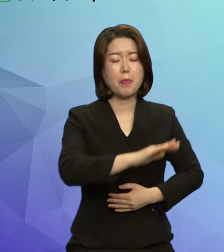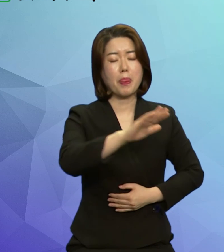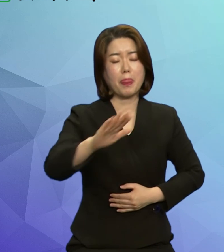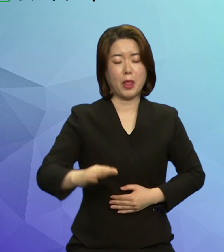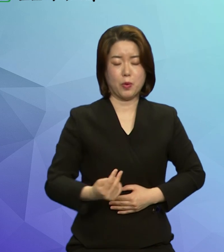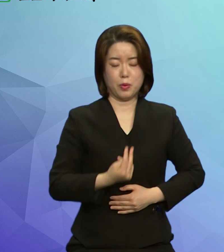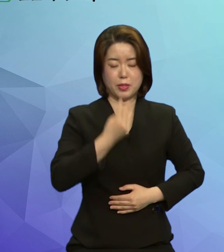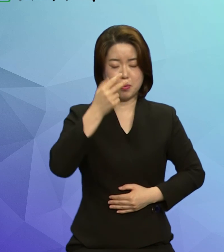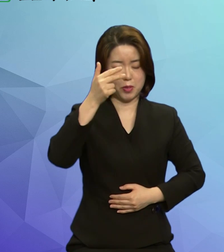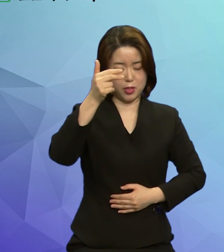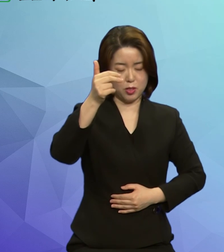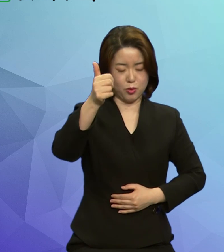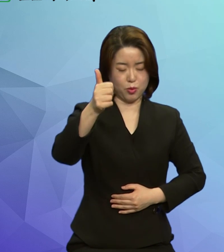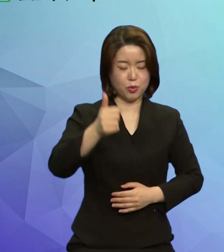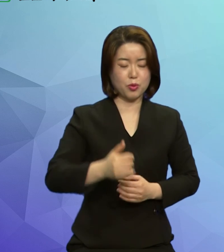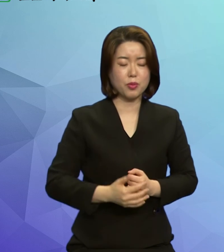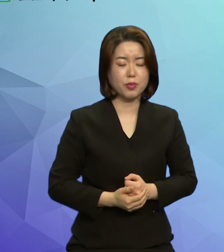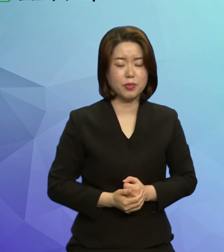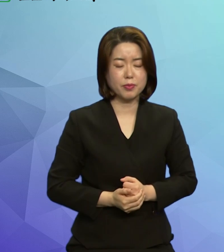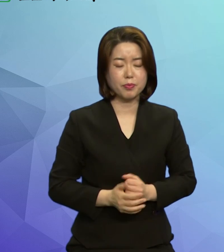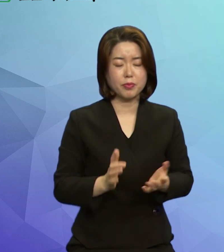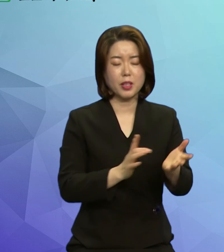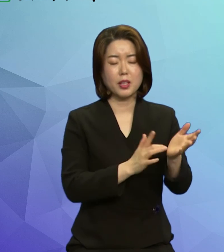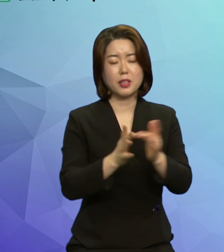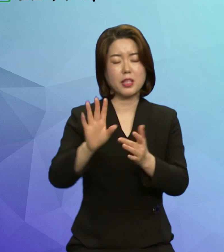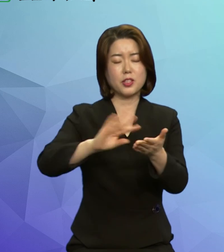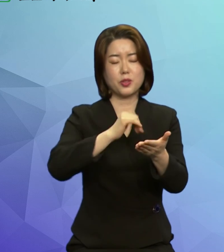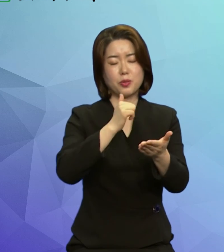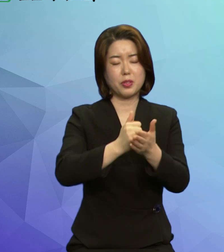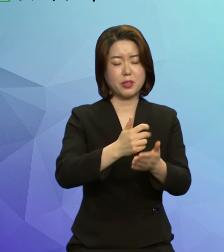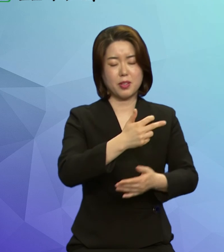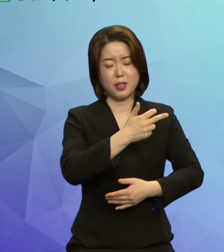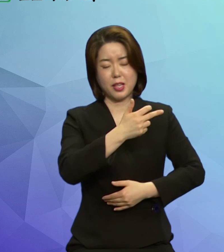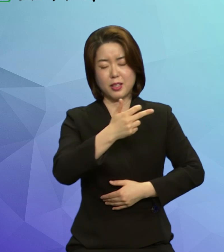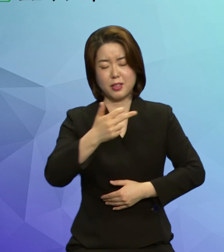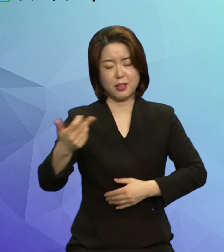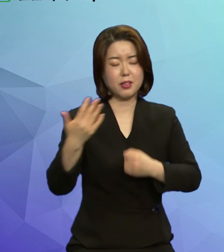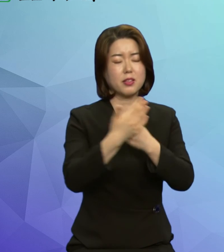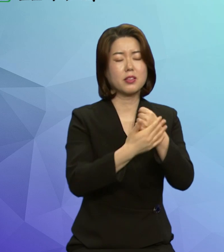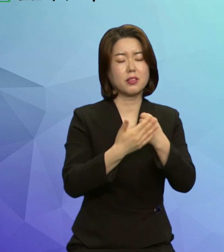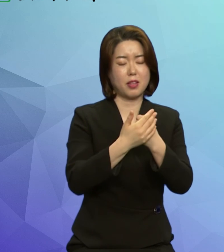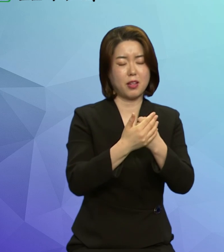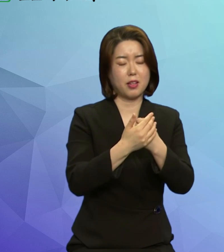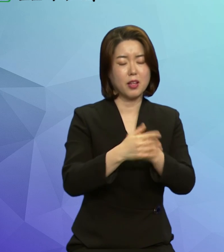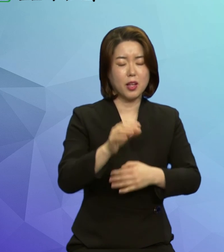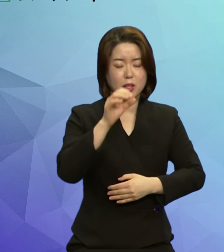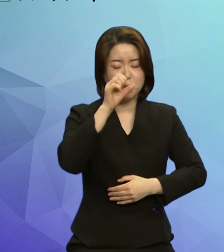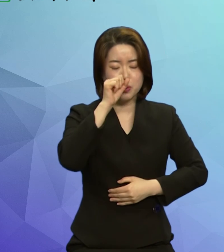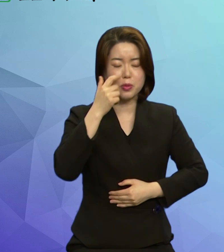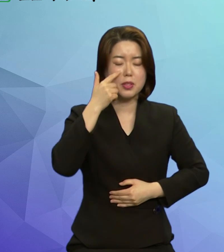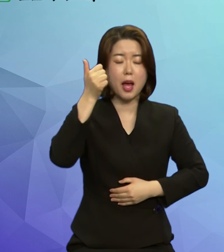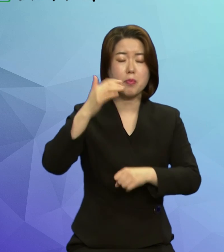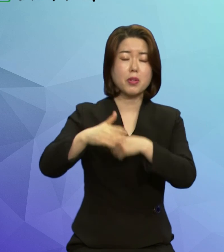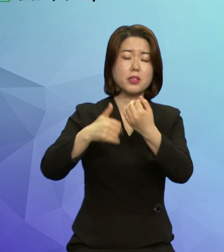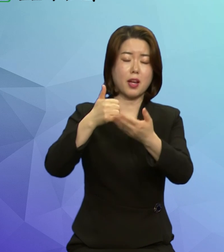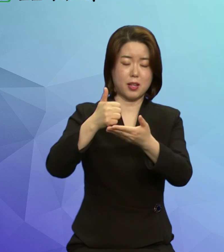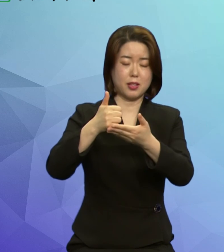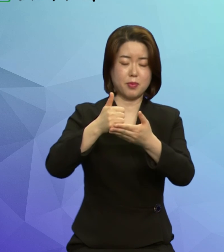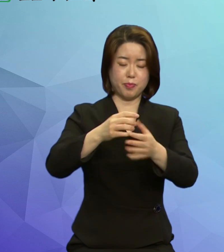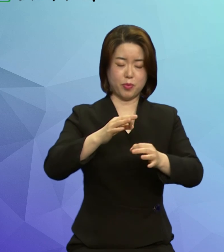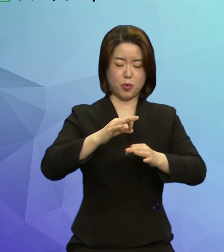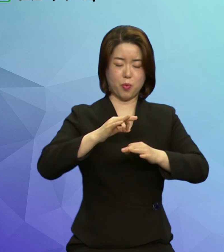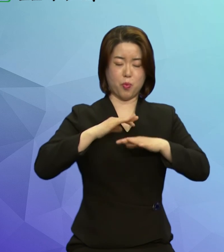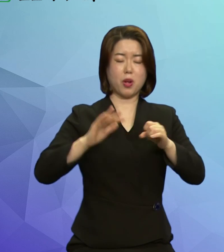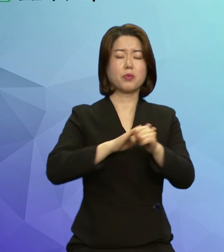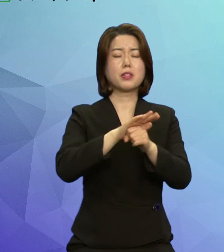우리의 생명의 주 예수 그리스도의 크신 은혜와 좋으신 아버지 하나님의